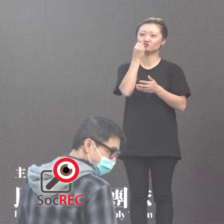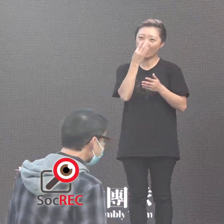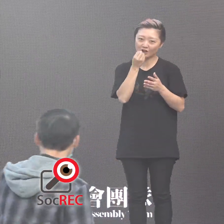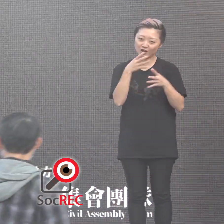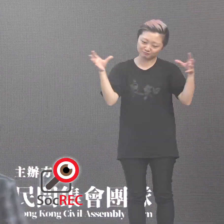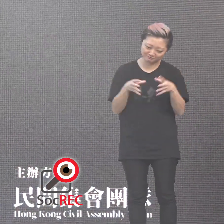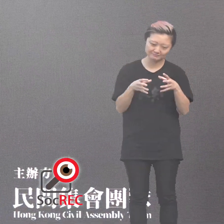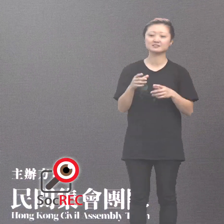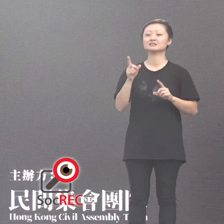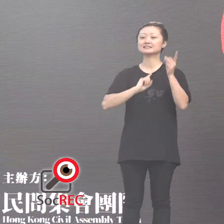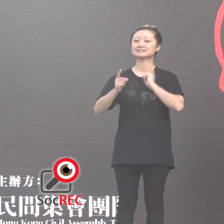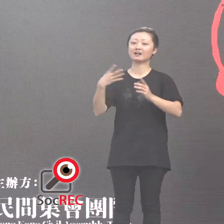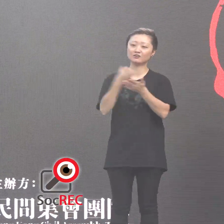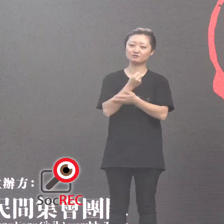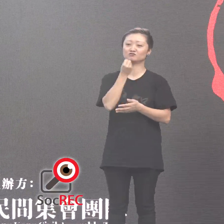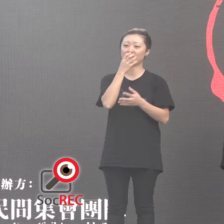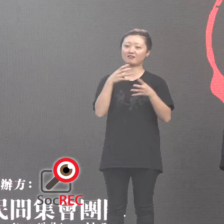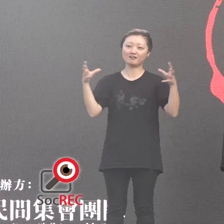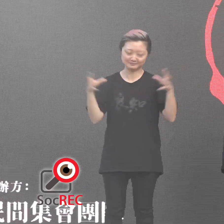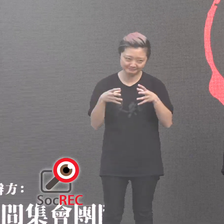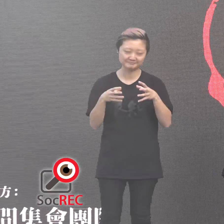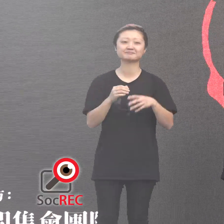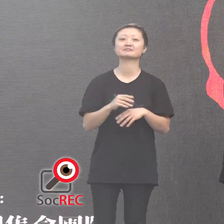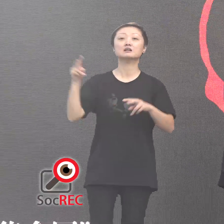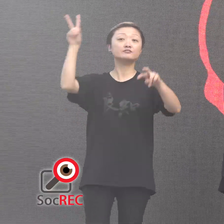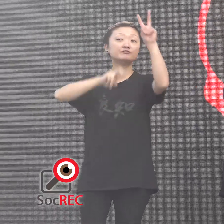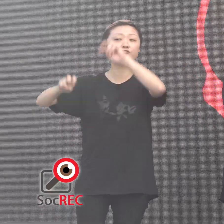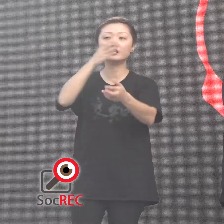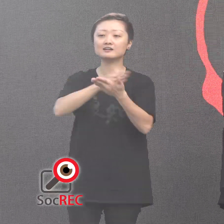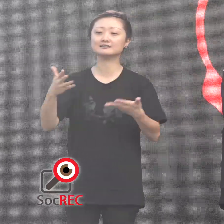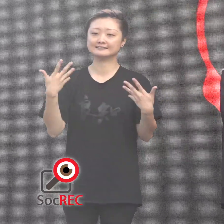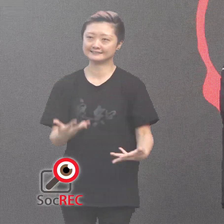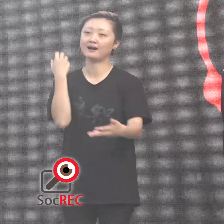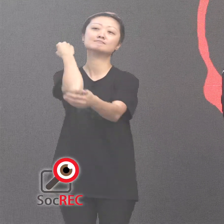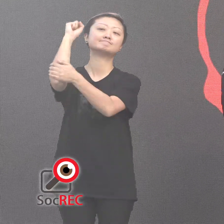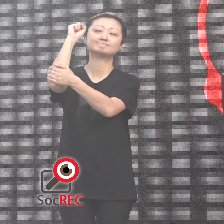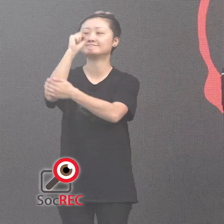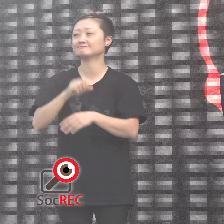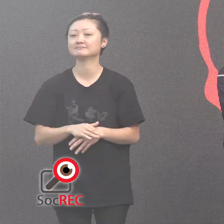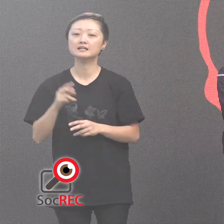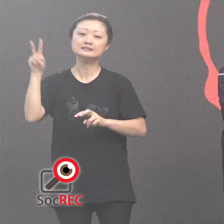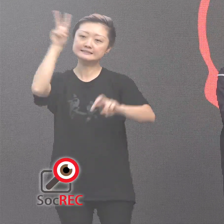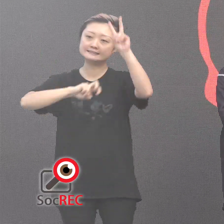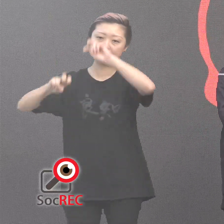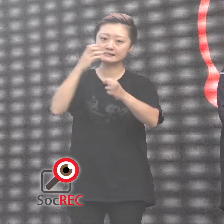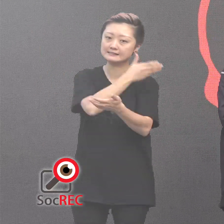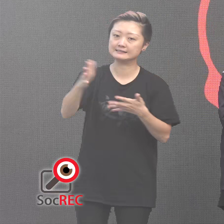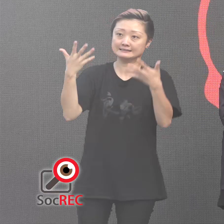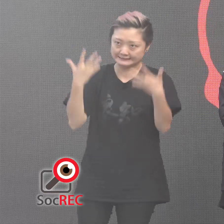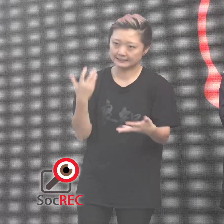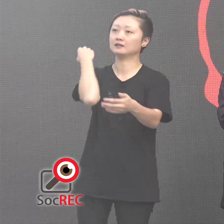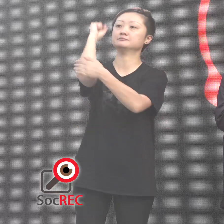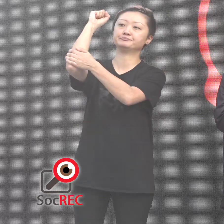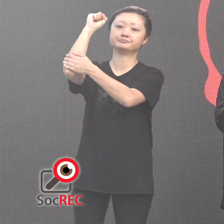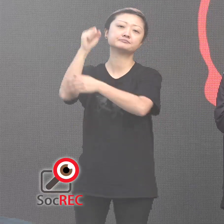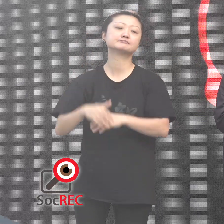for freedom! Stay with Hong Kong! 光復香港！ 時代革命！ 光復香港！ 時代革